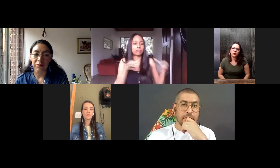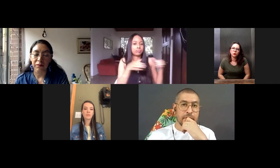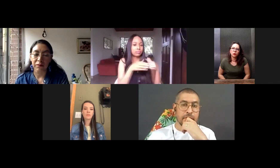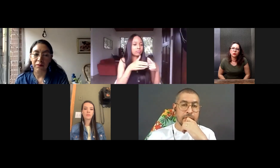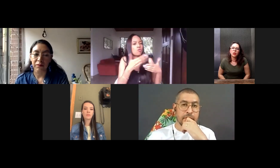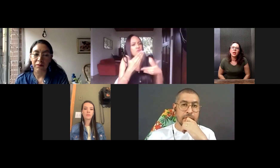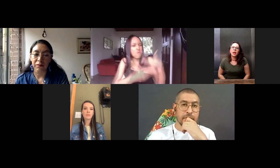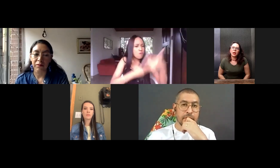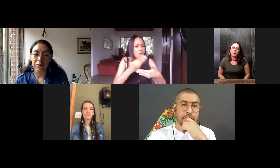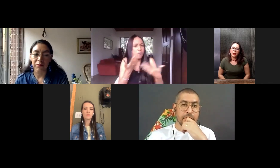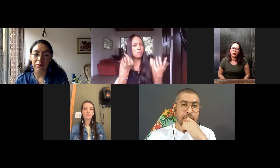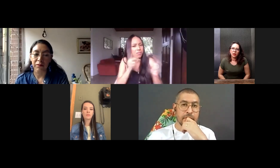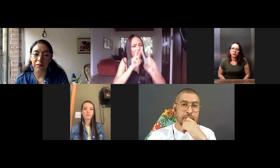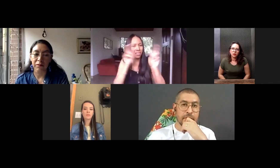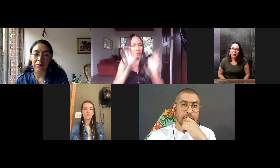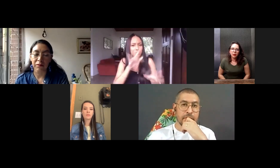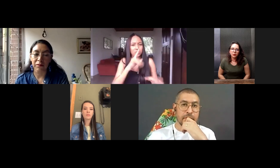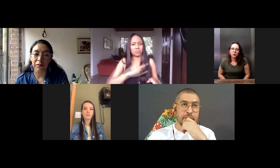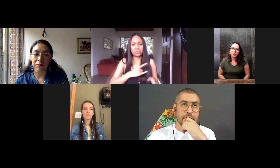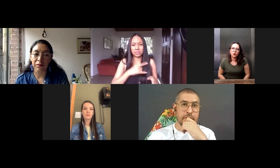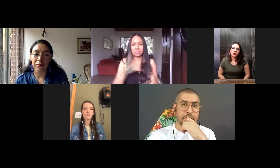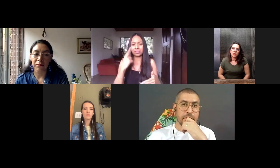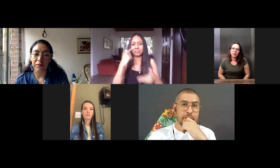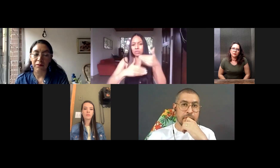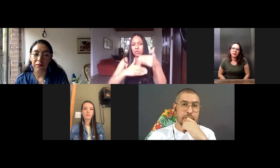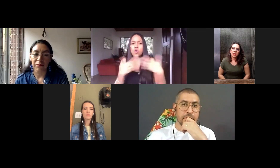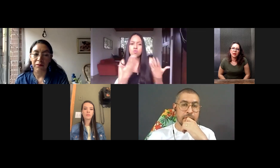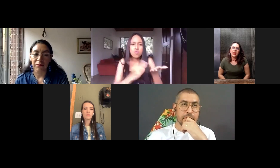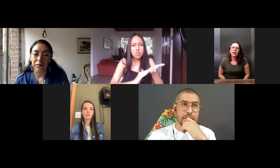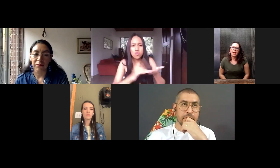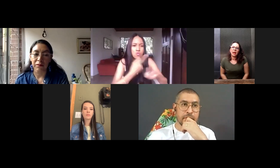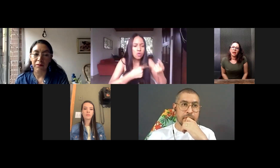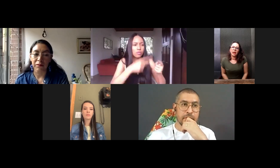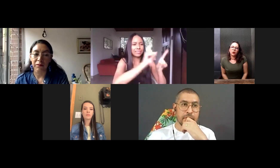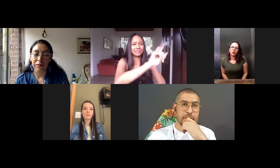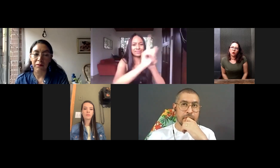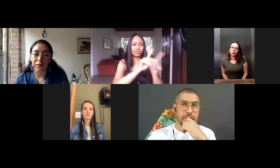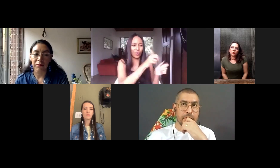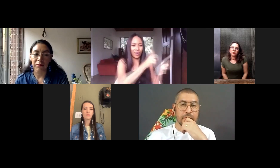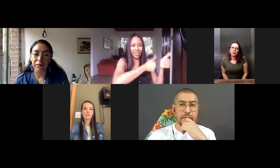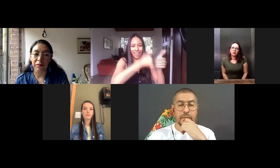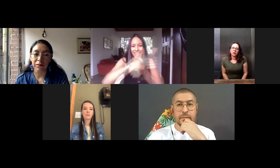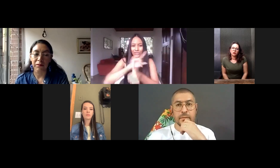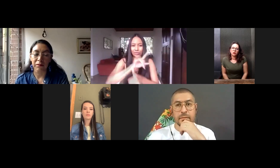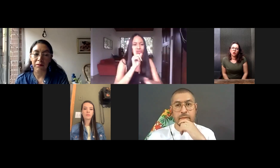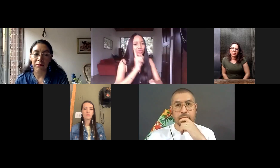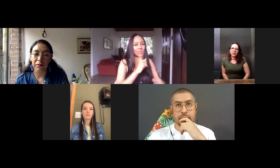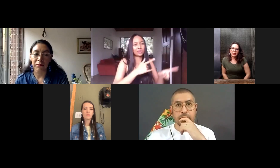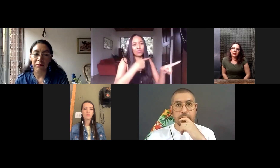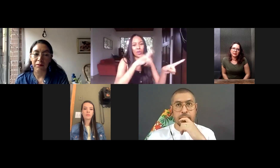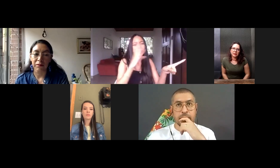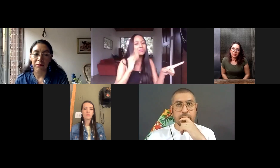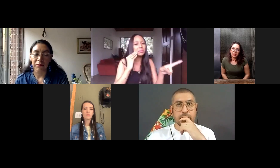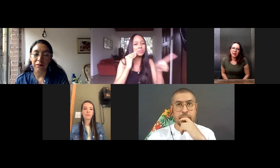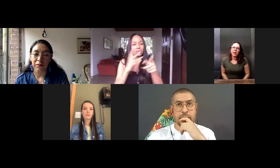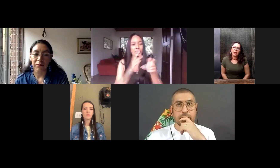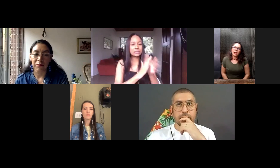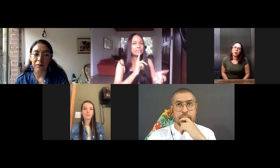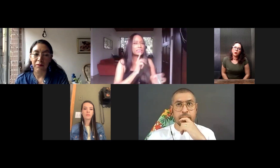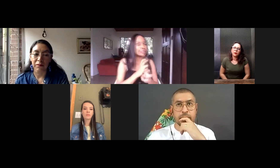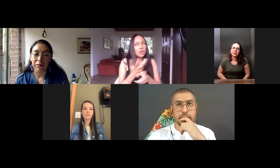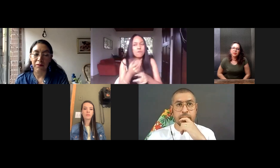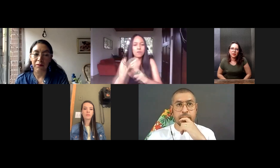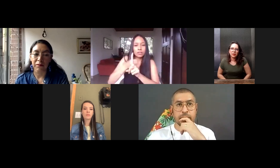trabajemos juntos para lograr esos cambios, conocer también con los grupos de personas sordas que ya están